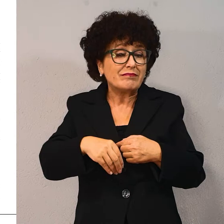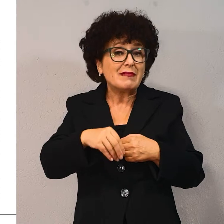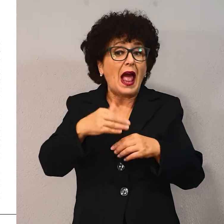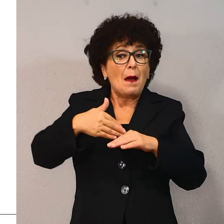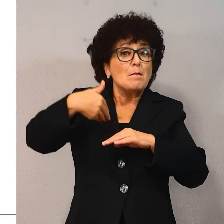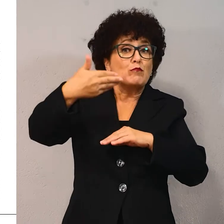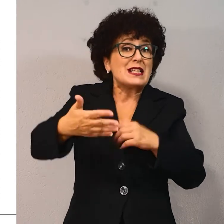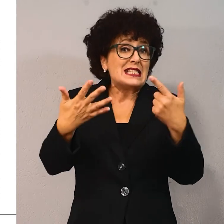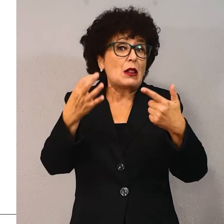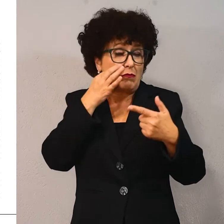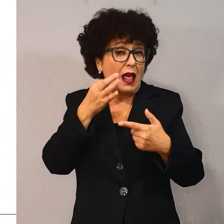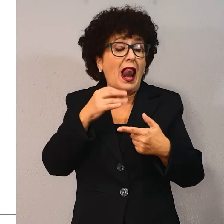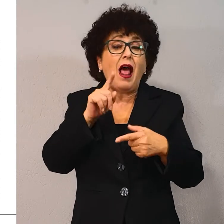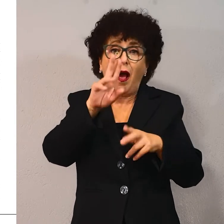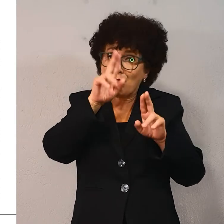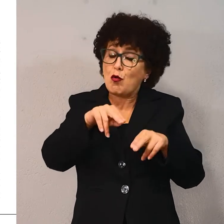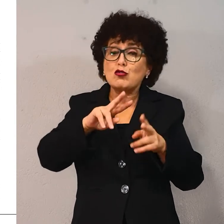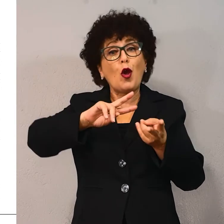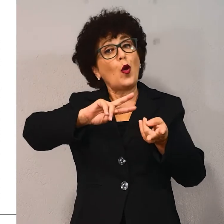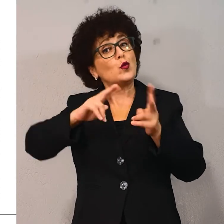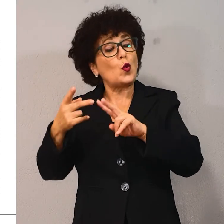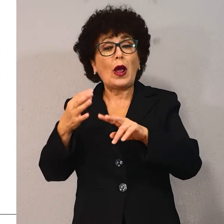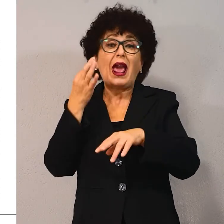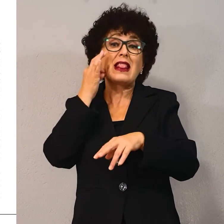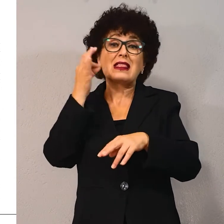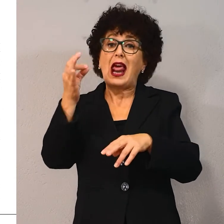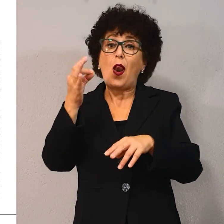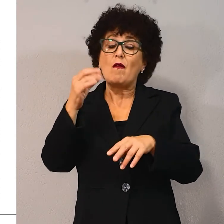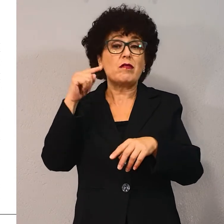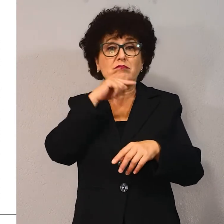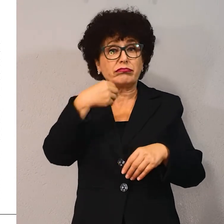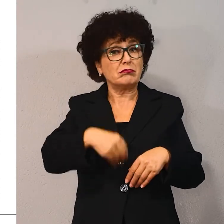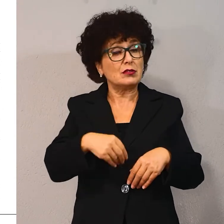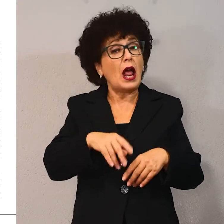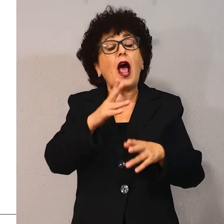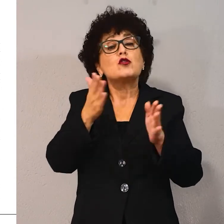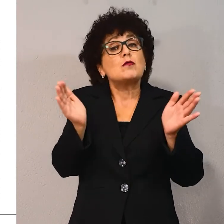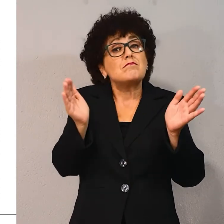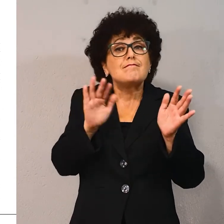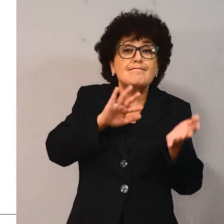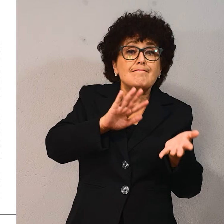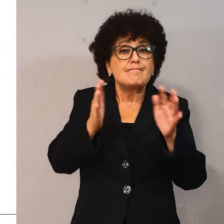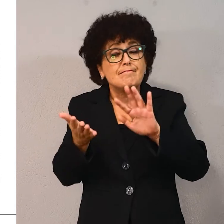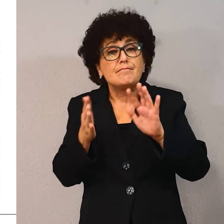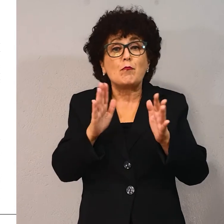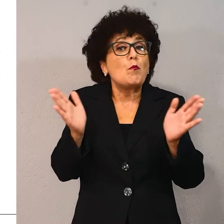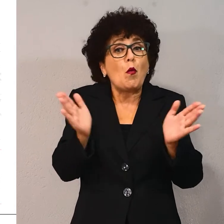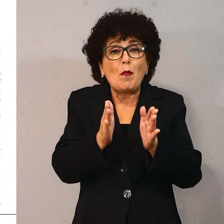да се случи и во другите денови од менструалниот циклус со многу помала веројатност.